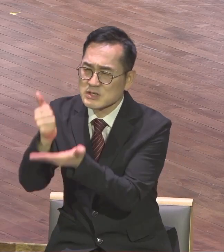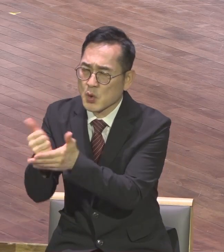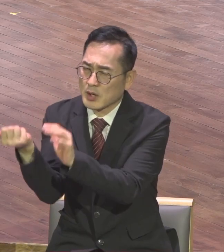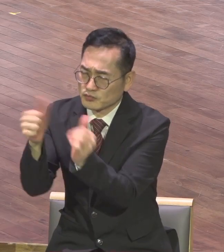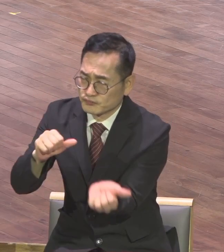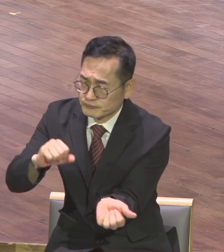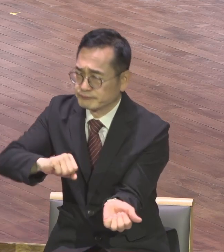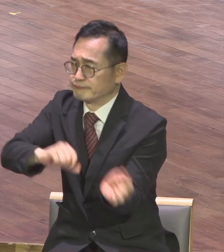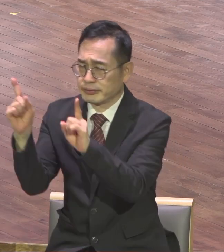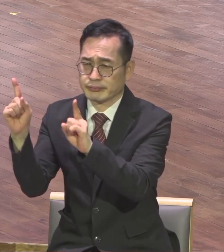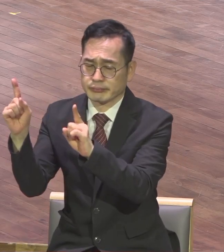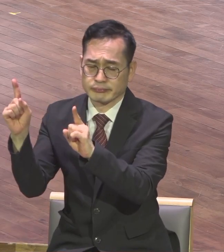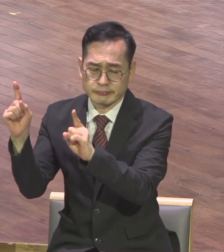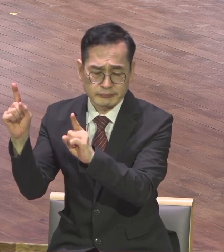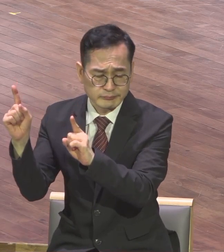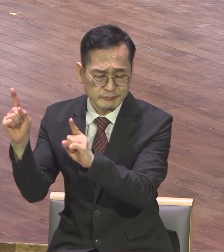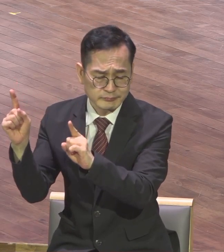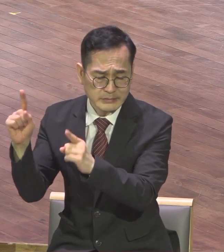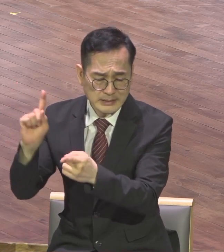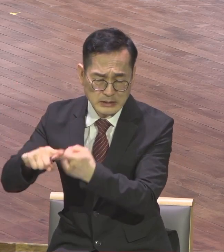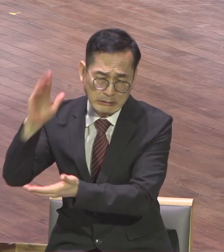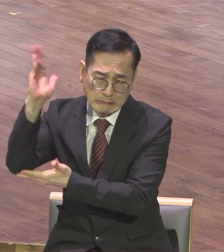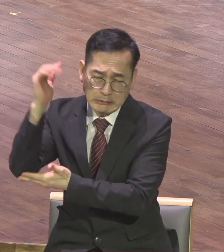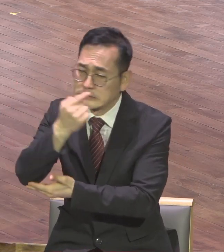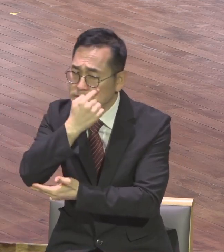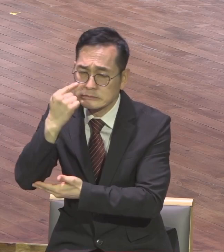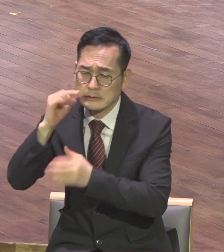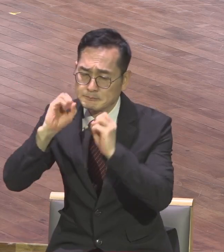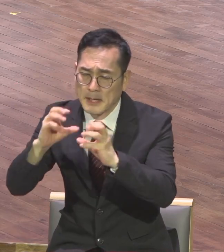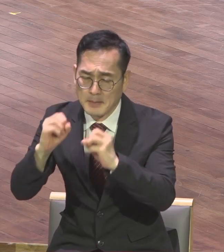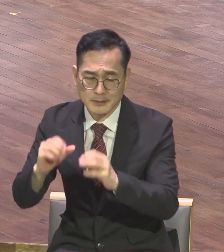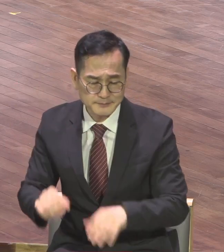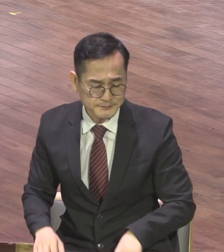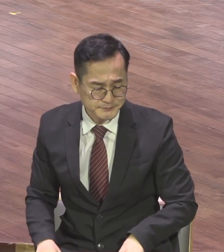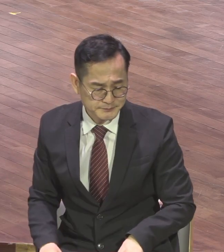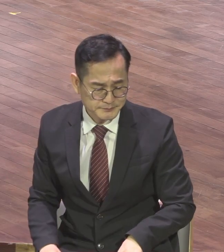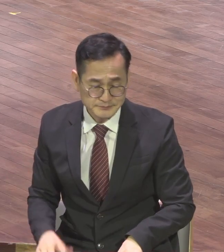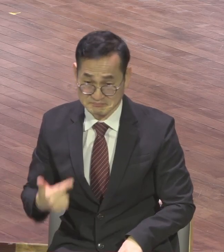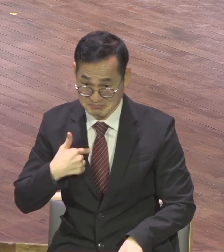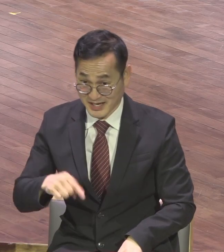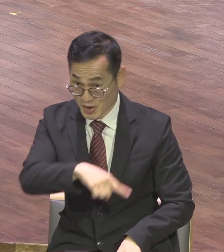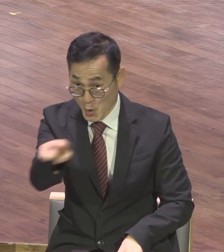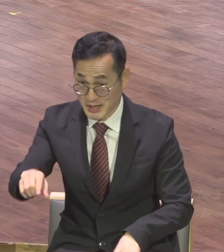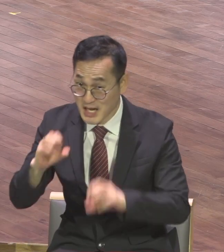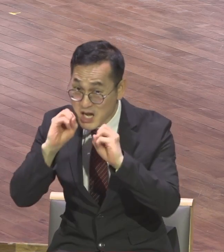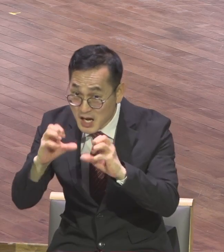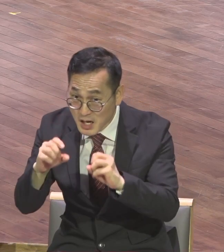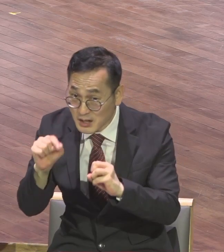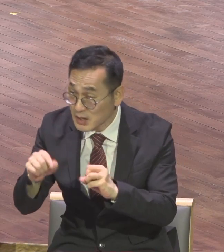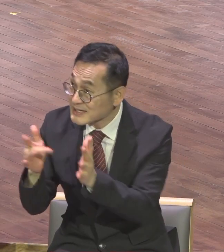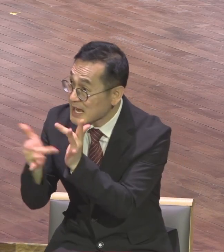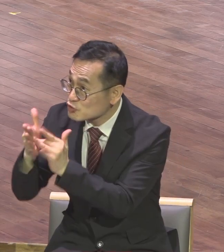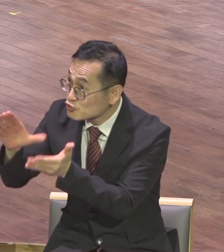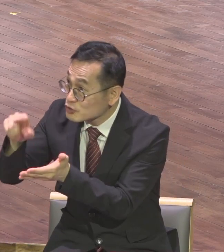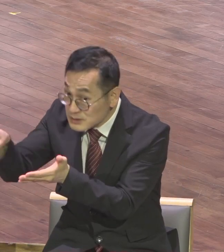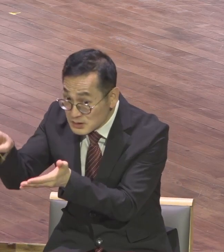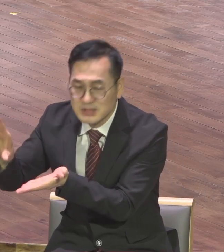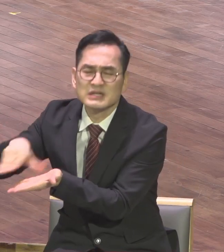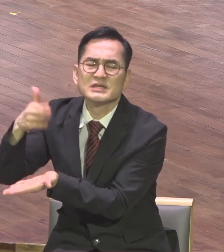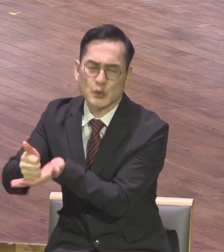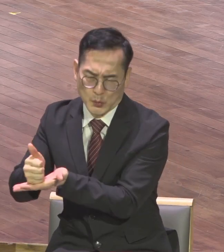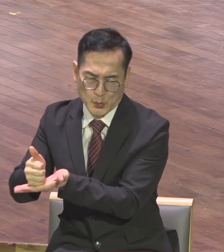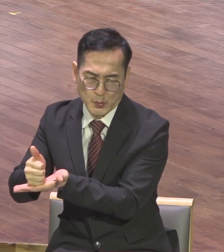다시 살아나야 할 것을 증언하고 이르되 내가 너에게 전한 이 예수가 곧 그리스도라니.